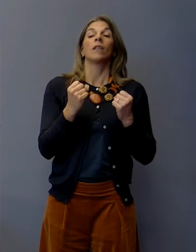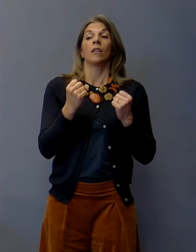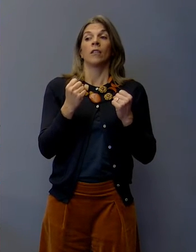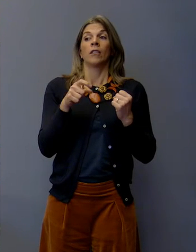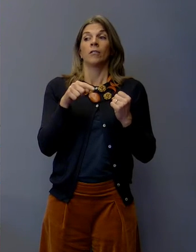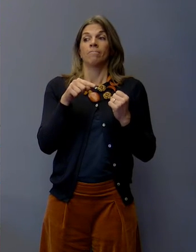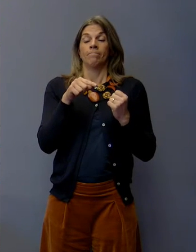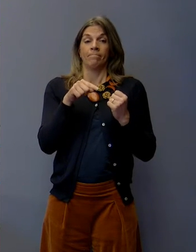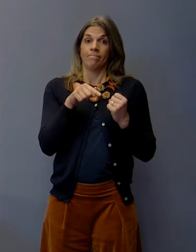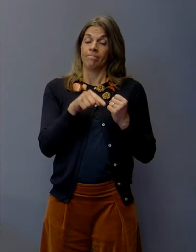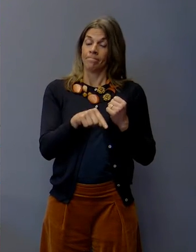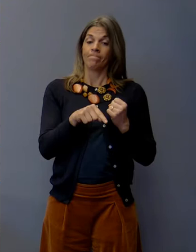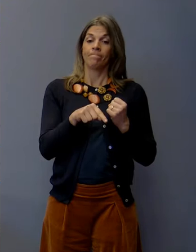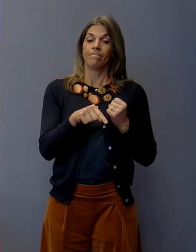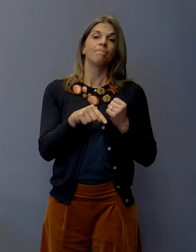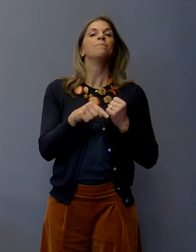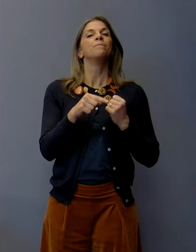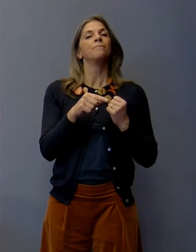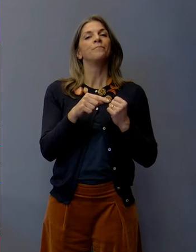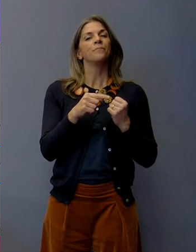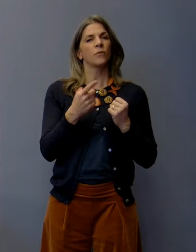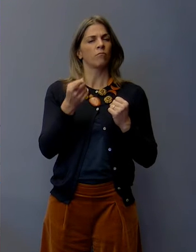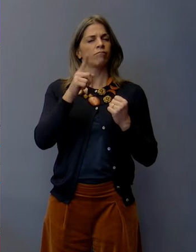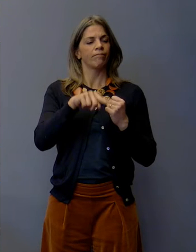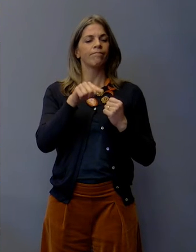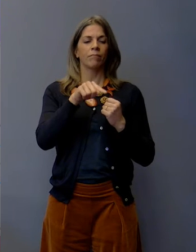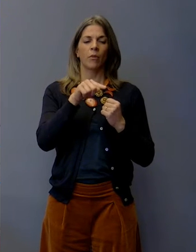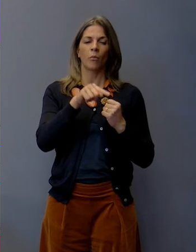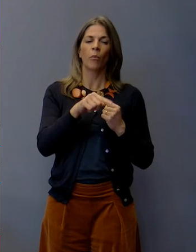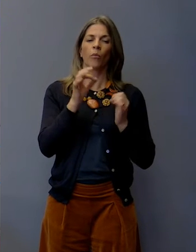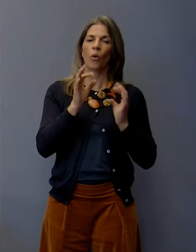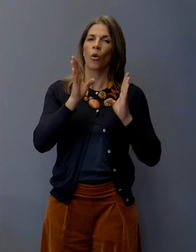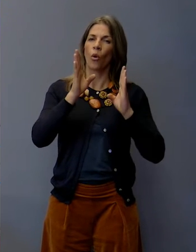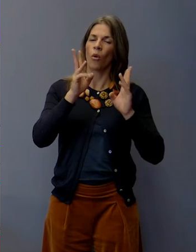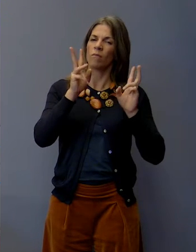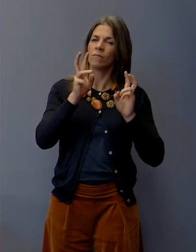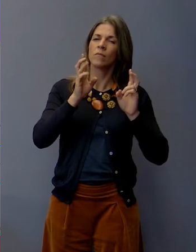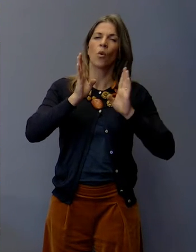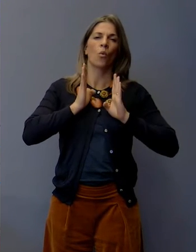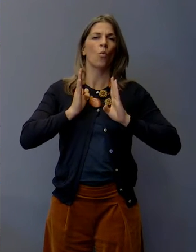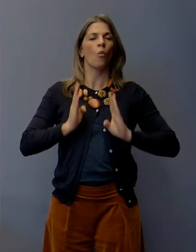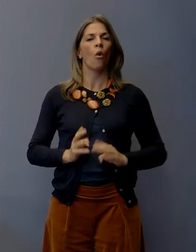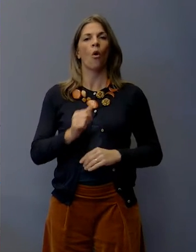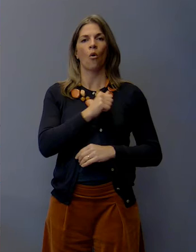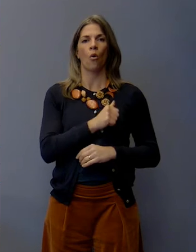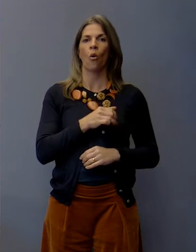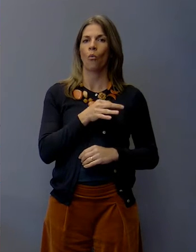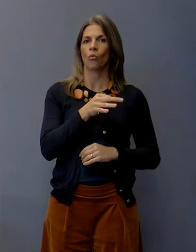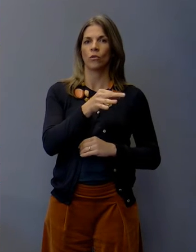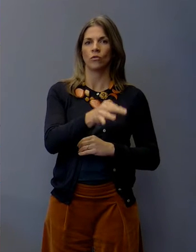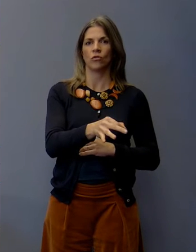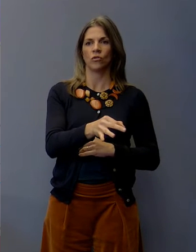di ridimensionare pesantemente il ruolo dei municipi ha lasciato per